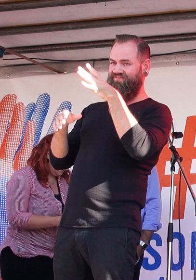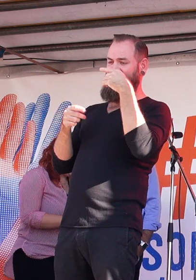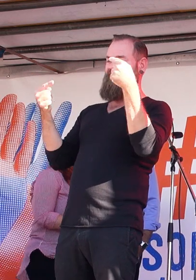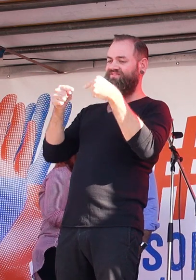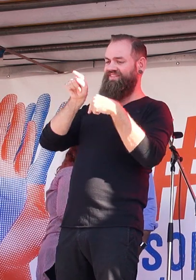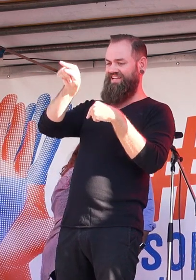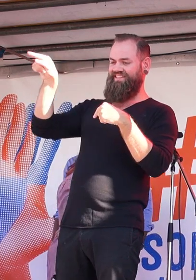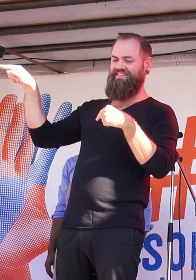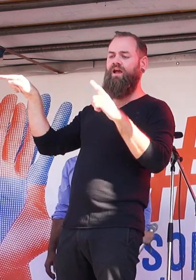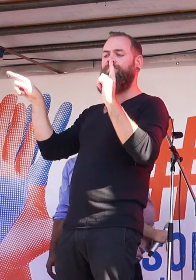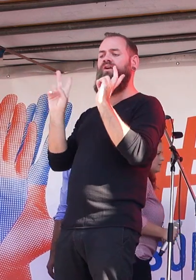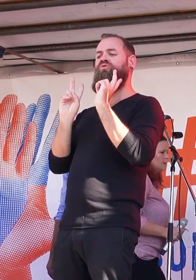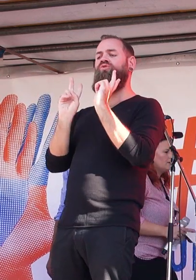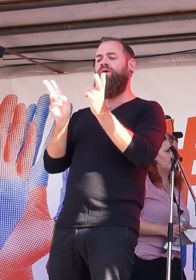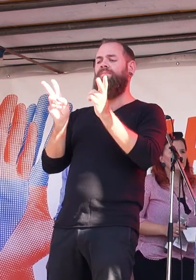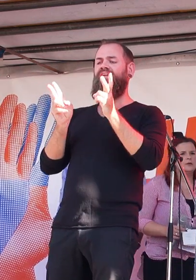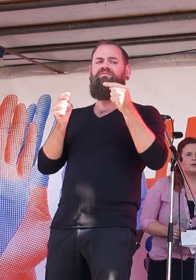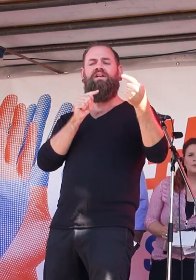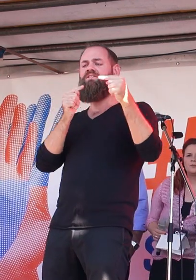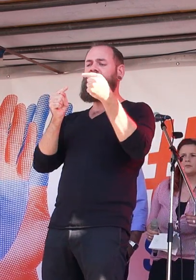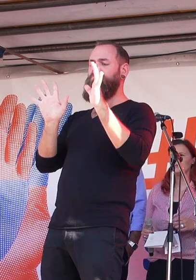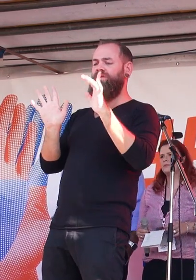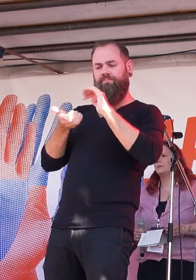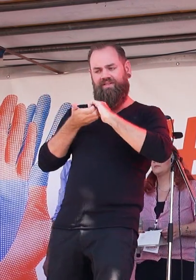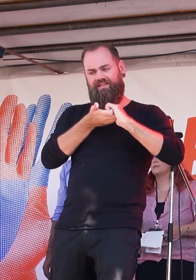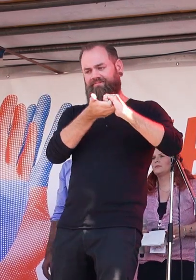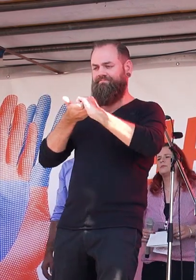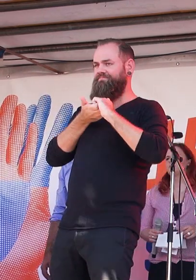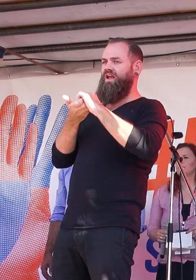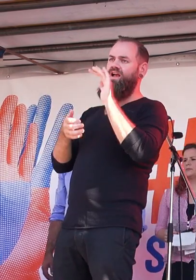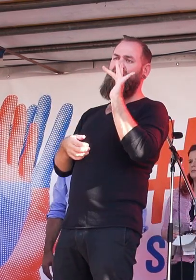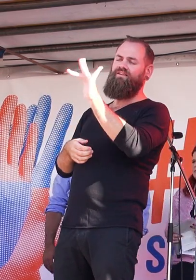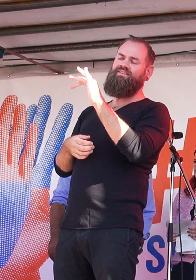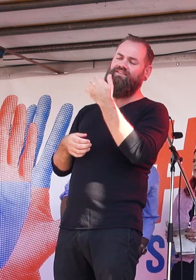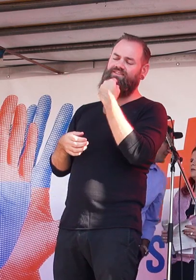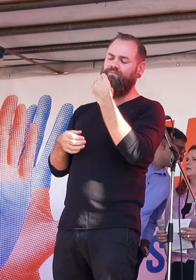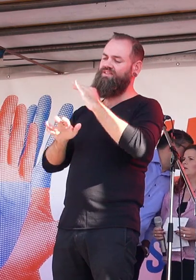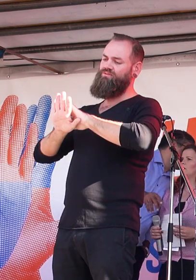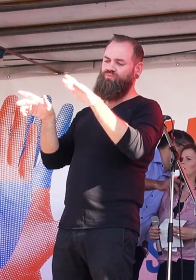sind. Deutschland ist vielfältiger geworden und auch der Antisemitismus.